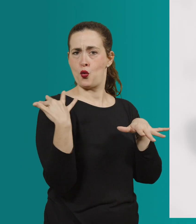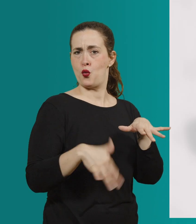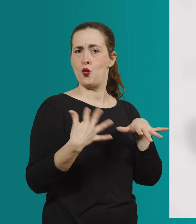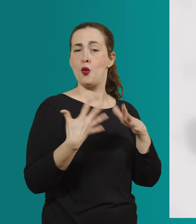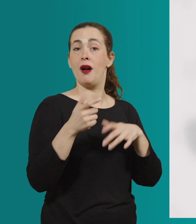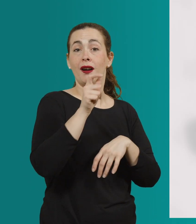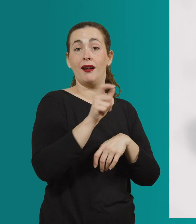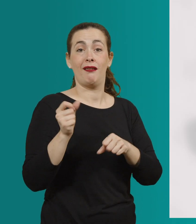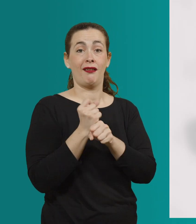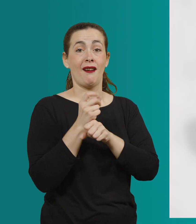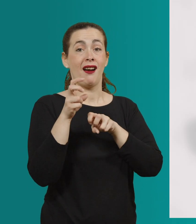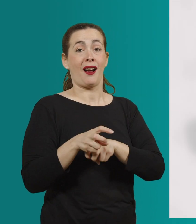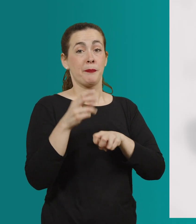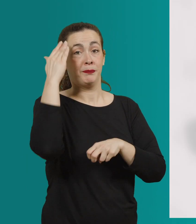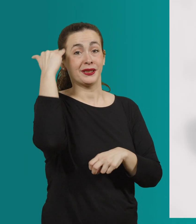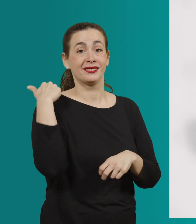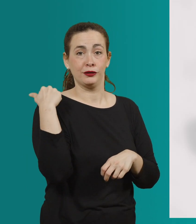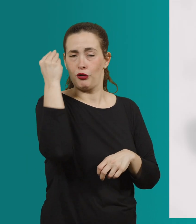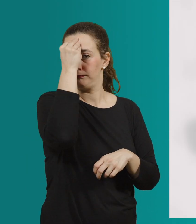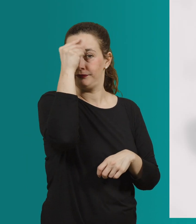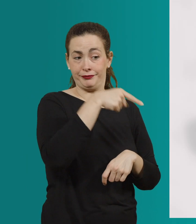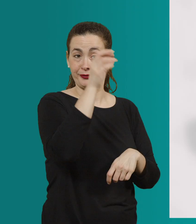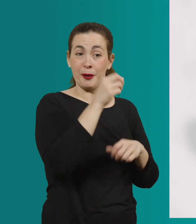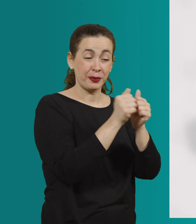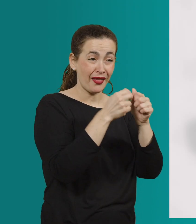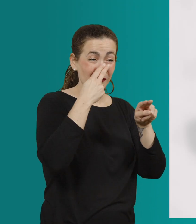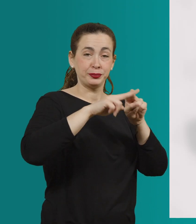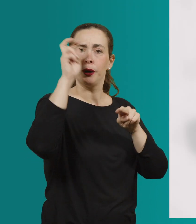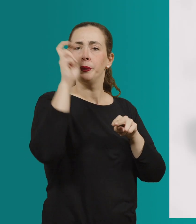I els pagesos creien que eren resultat de la caiguda d'un llamp.